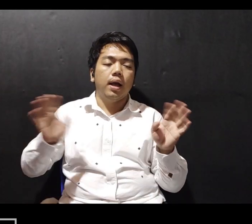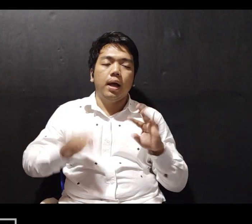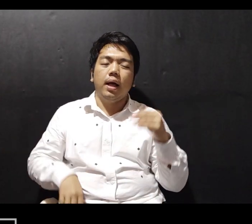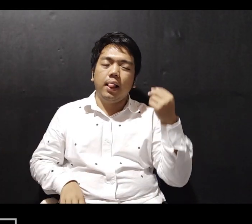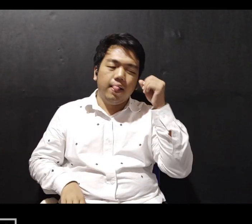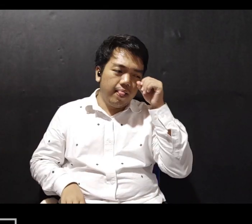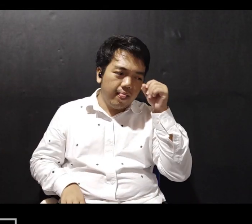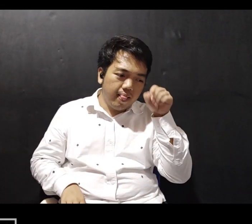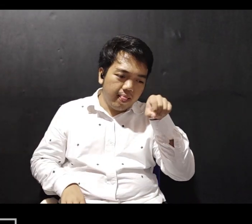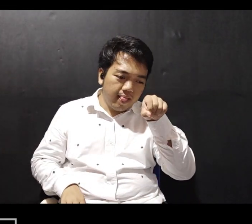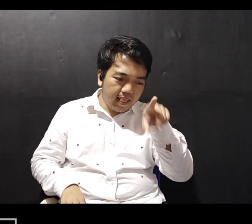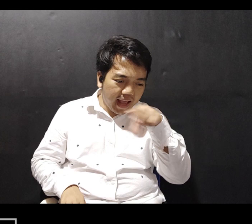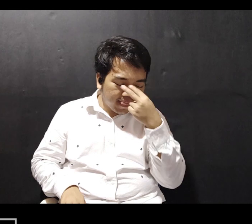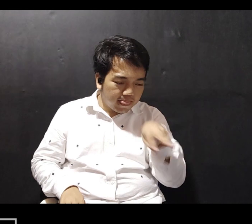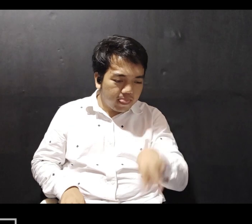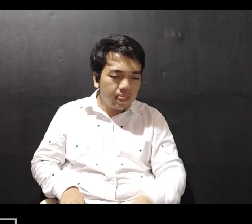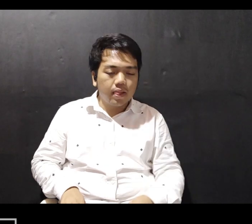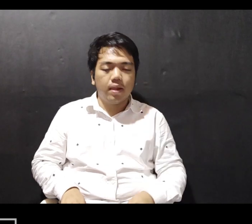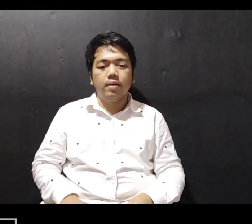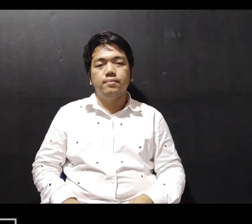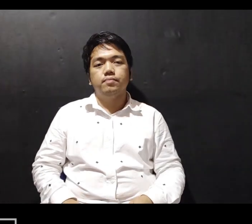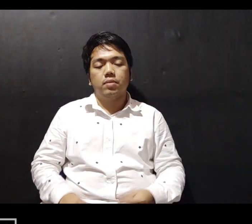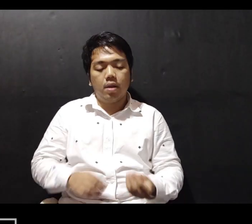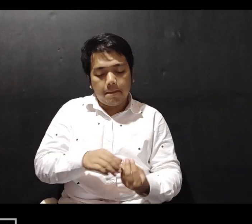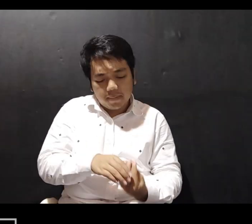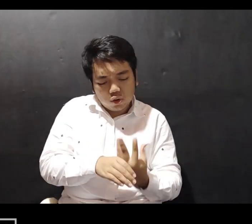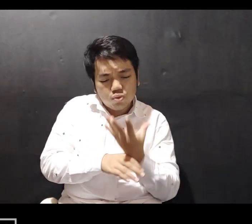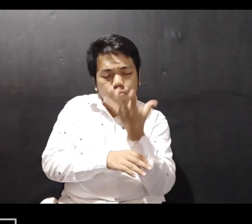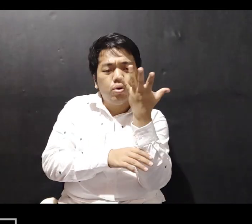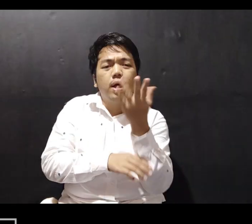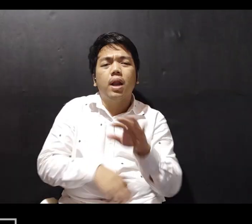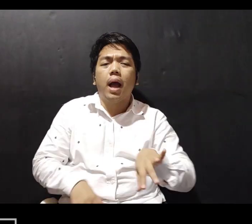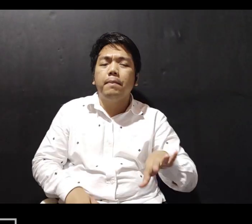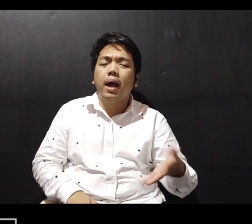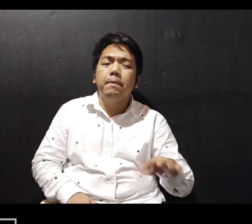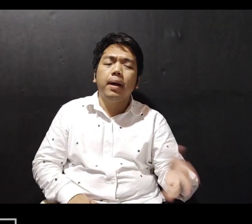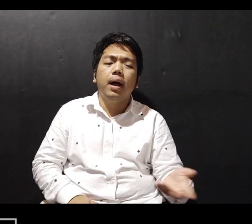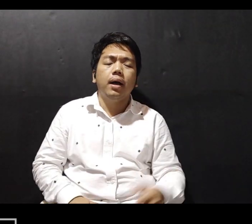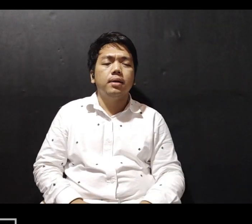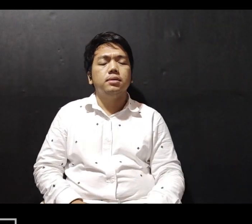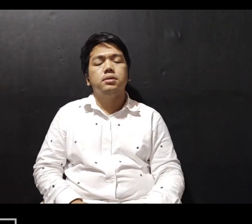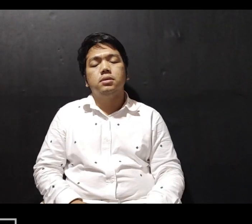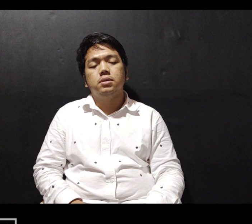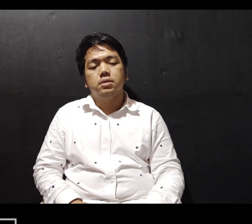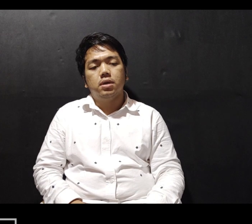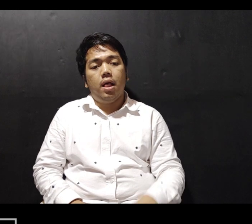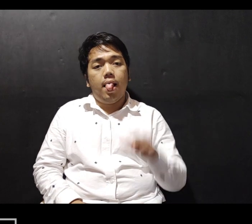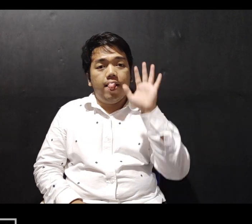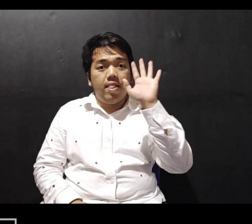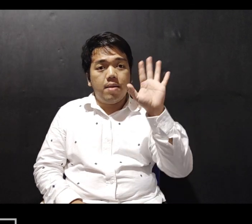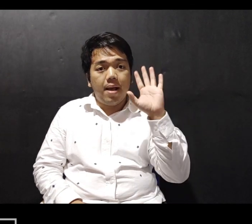apapun selama 5 tahun lamanya. Jadi selama 5 tahun yang pertama setelah benih itu